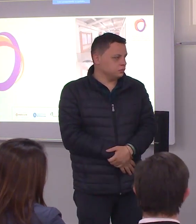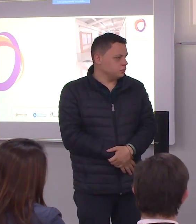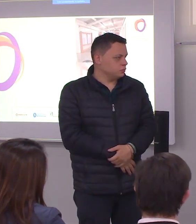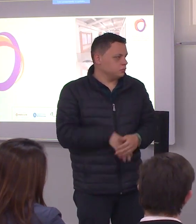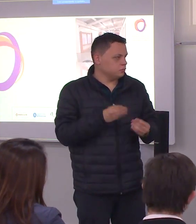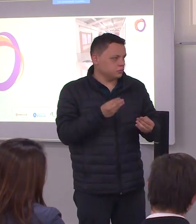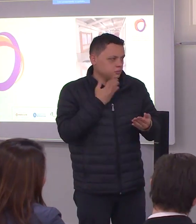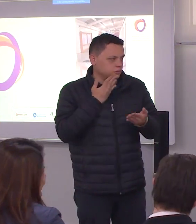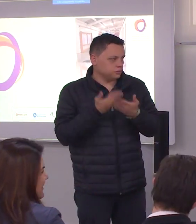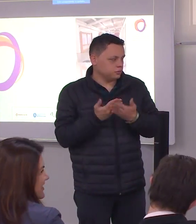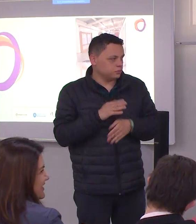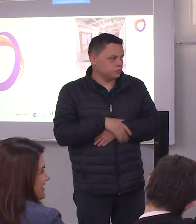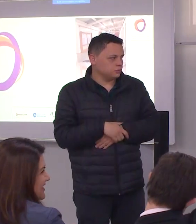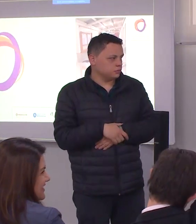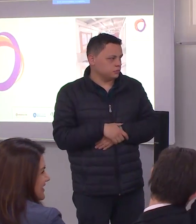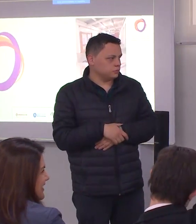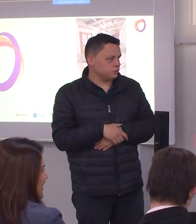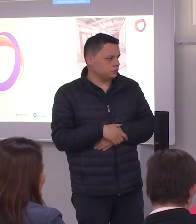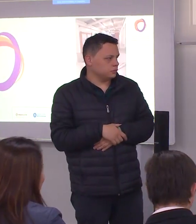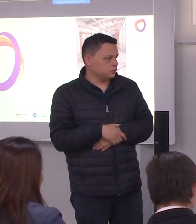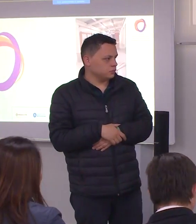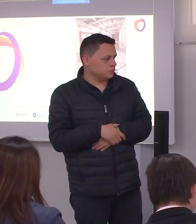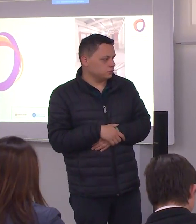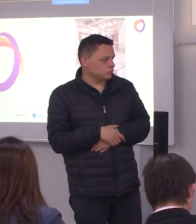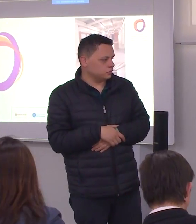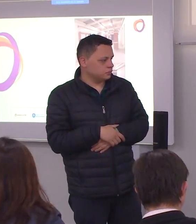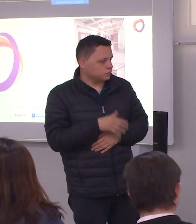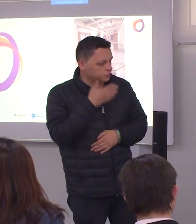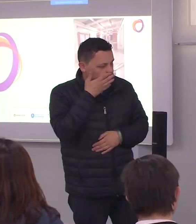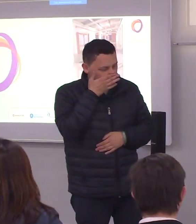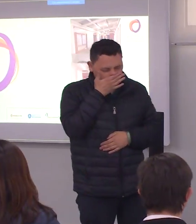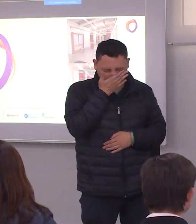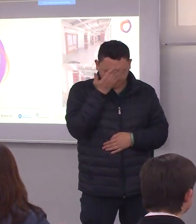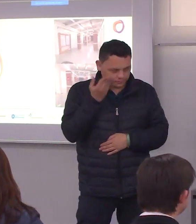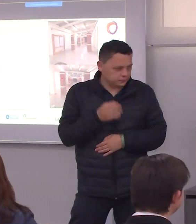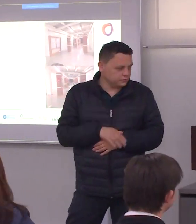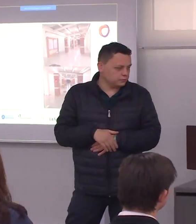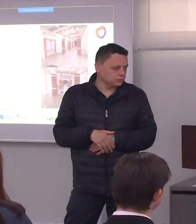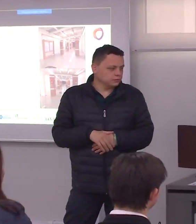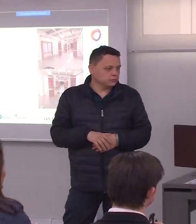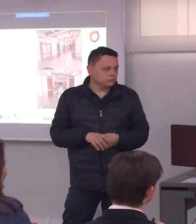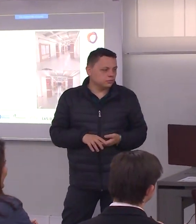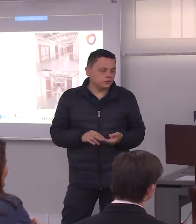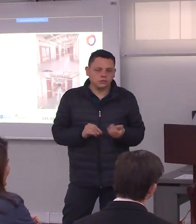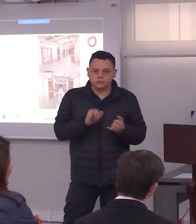muchas gracias un momentito bueno entonces para terminar